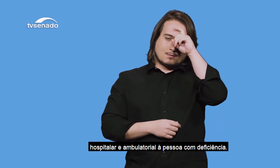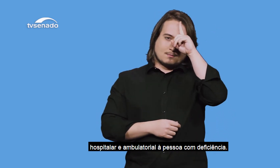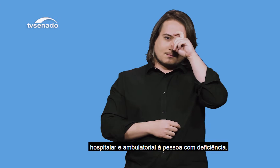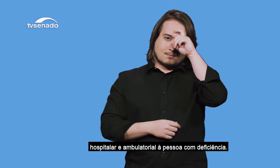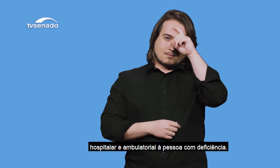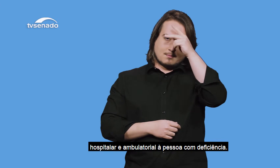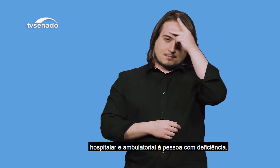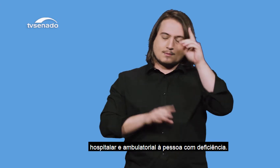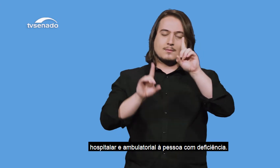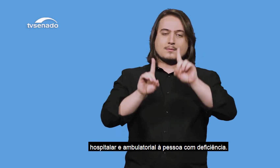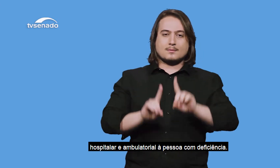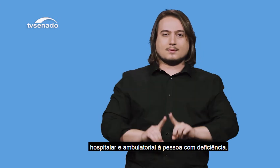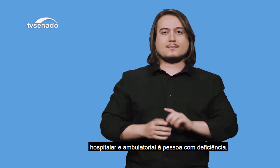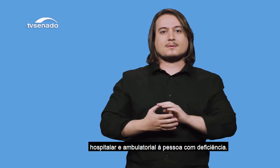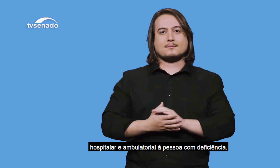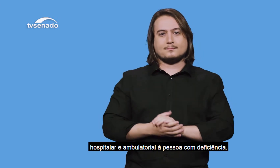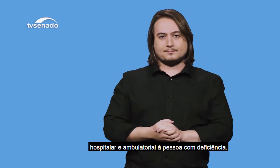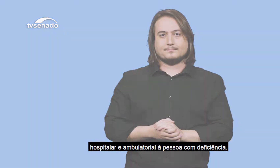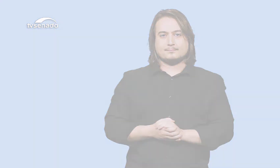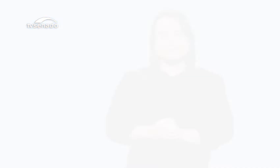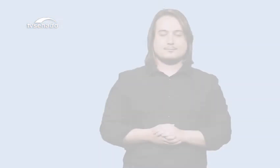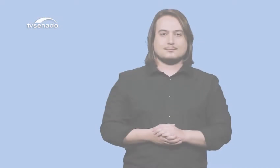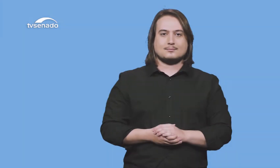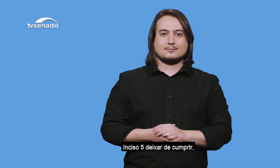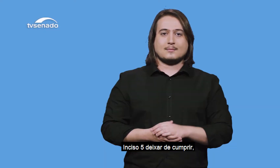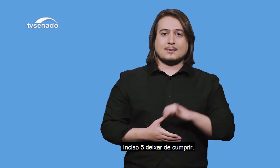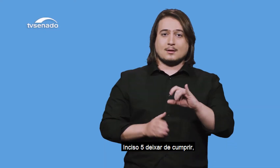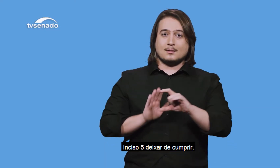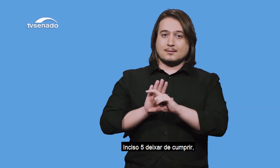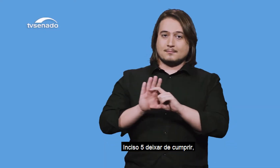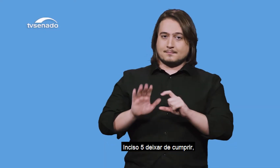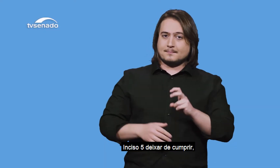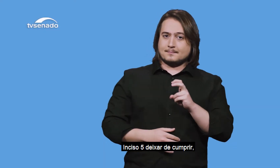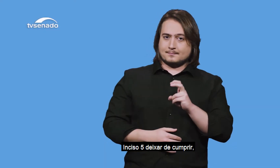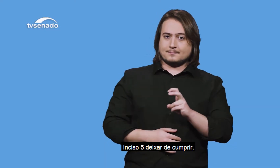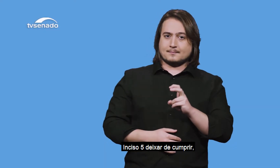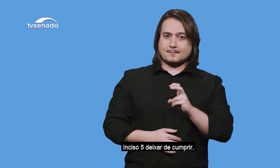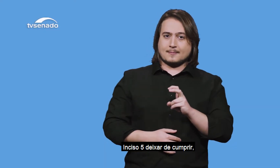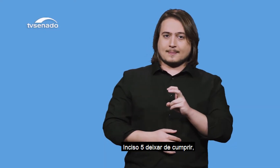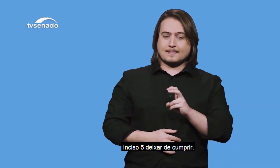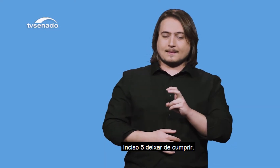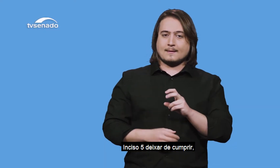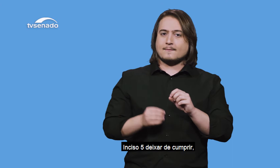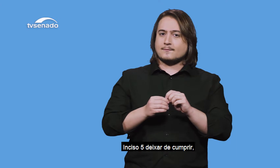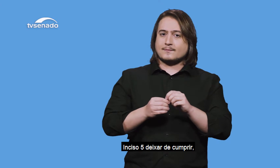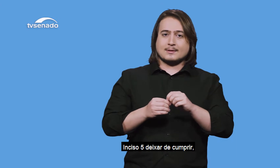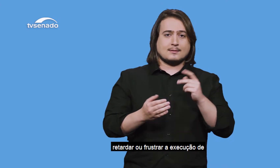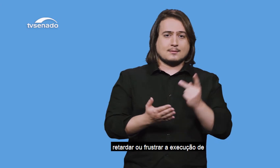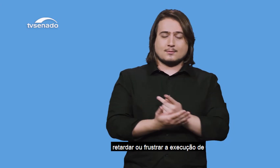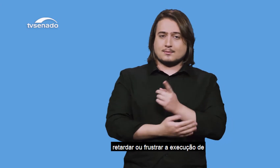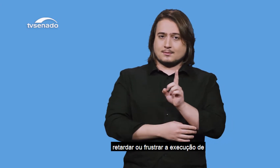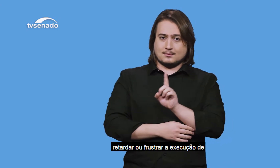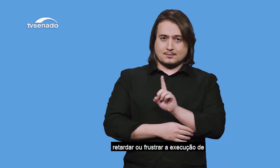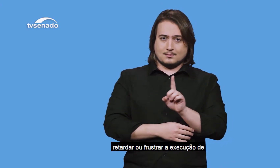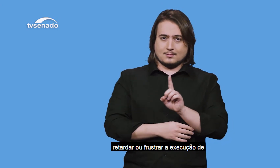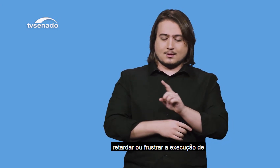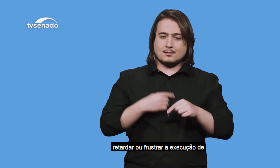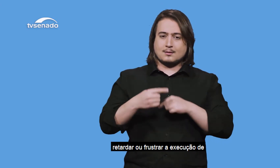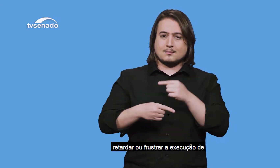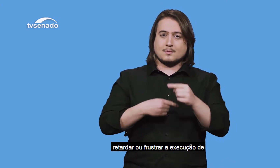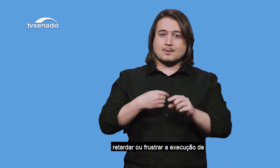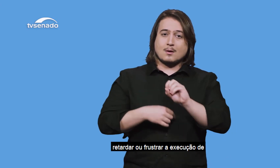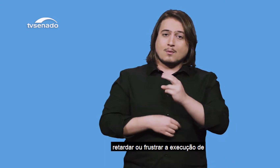à pessoa com deficiência inciso 5 deixar de cumprir ou retardar ou